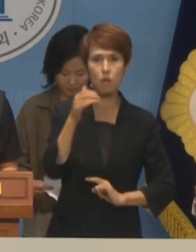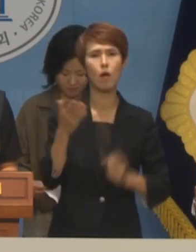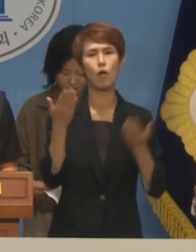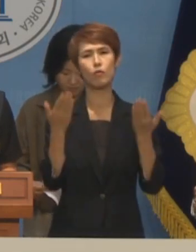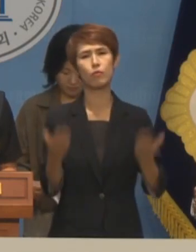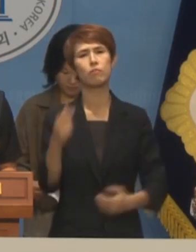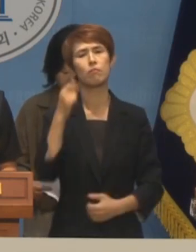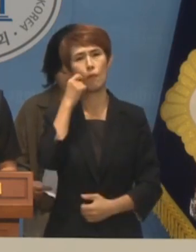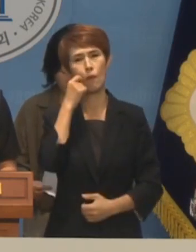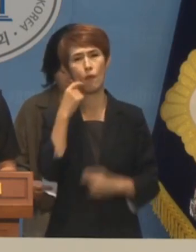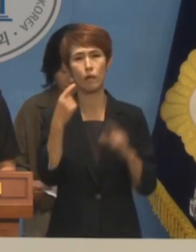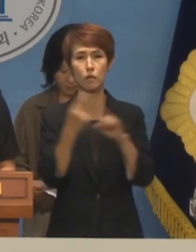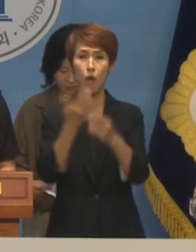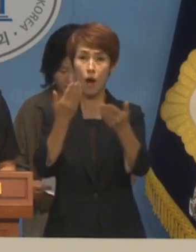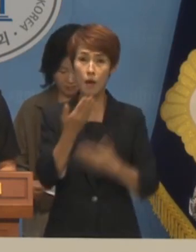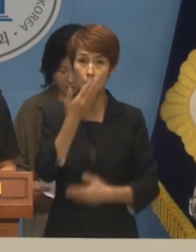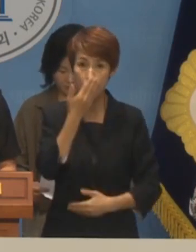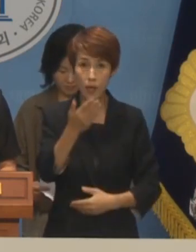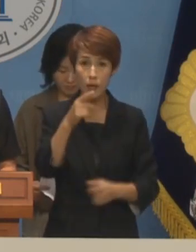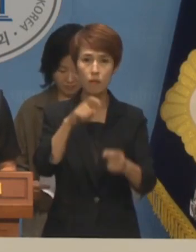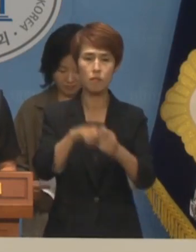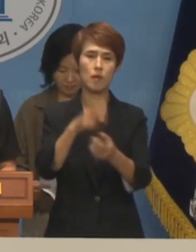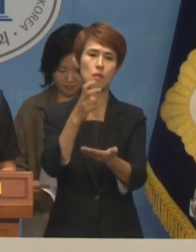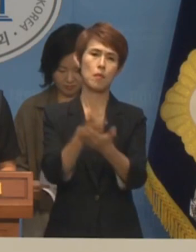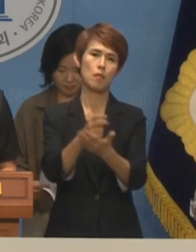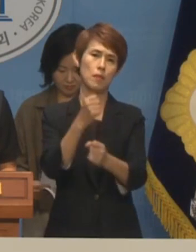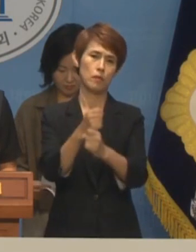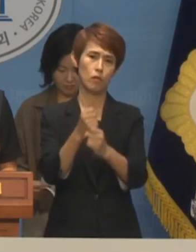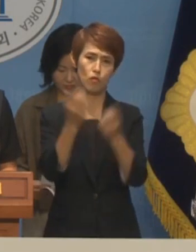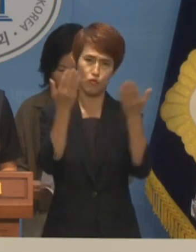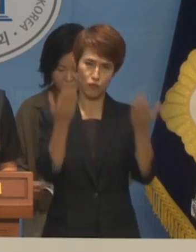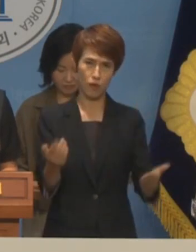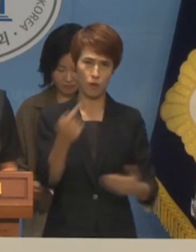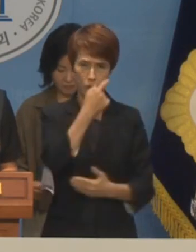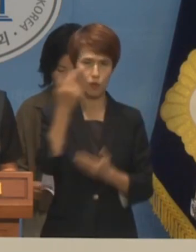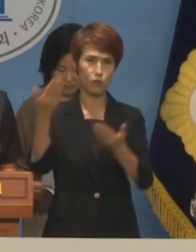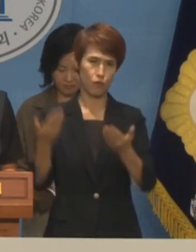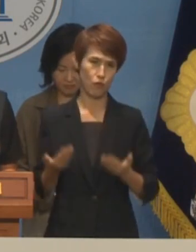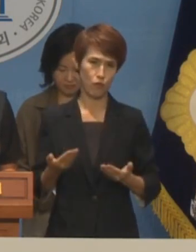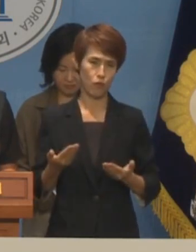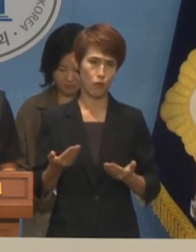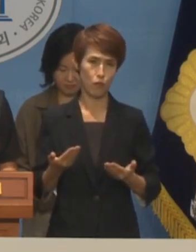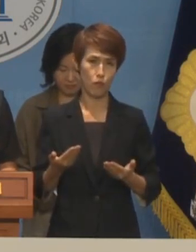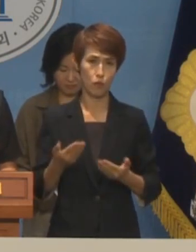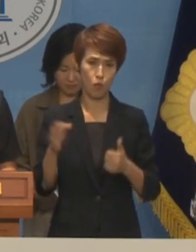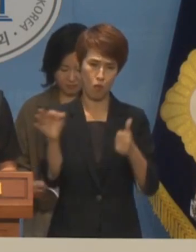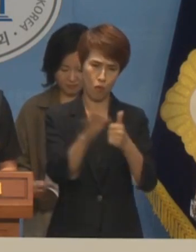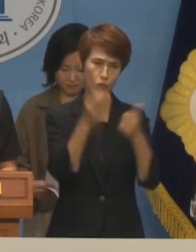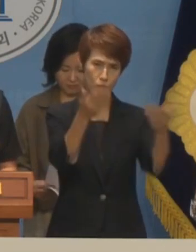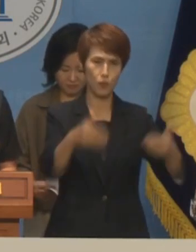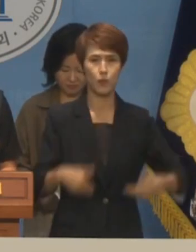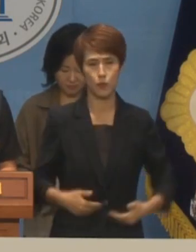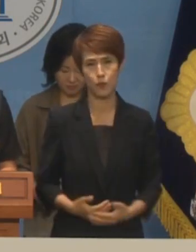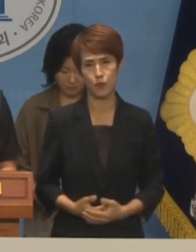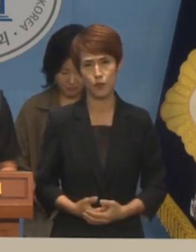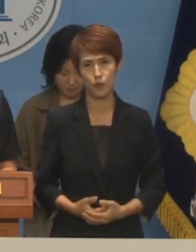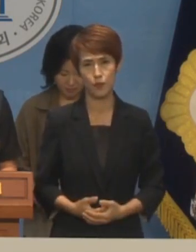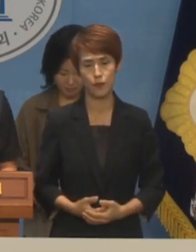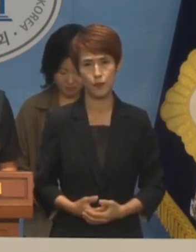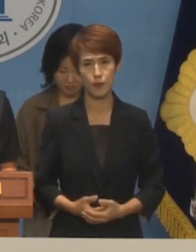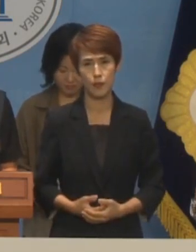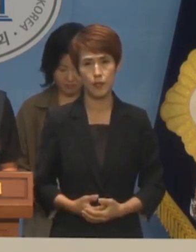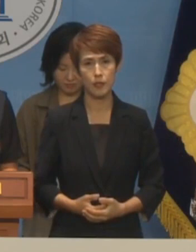휴식과 치료를 받을 수 있도록 법적으로 휴가를 보장하고 소득을 채워줘야 합니다. 그렇기